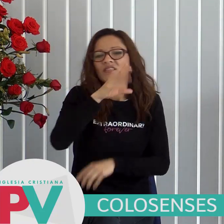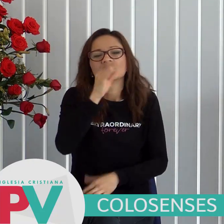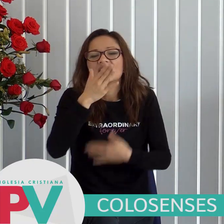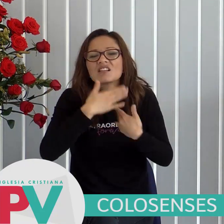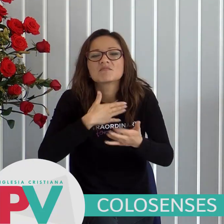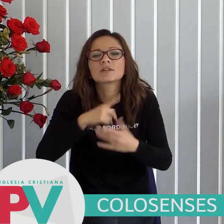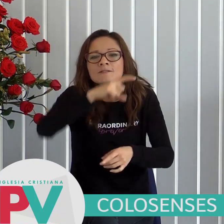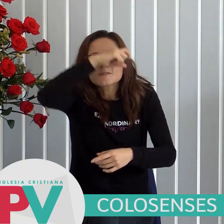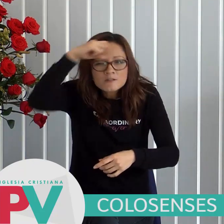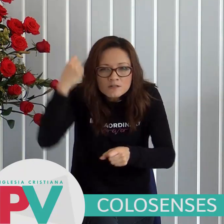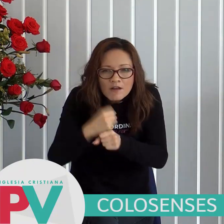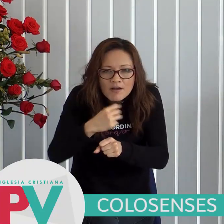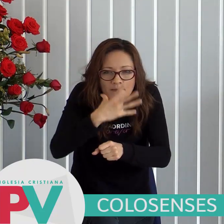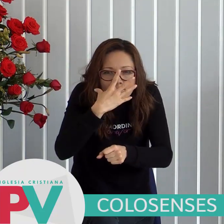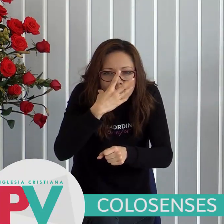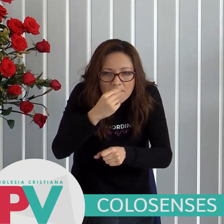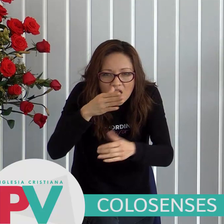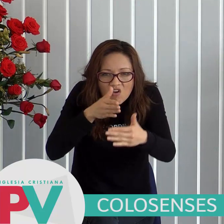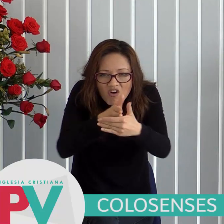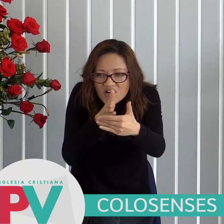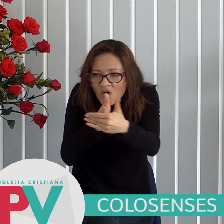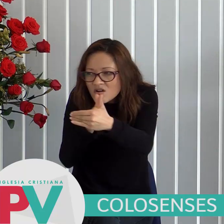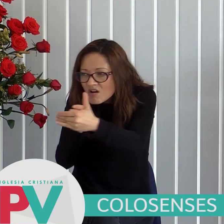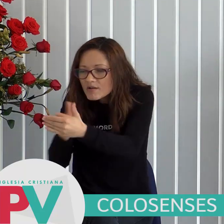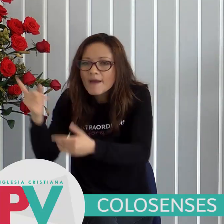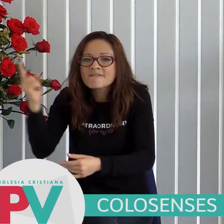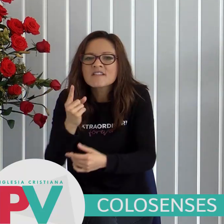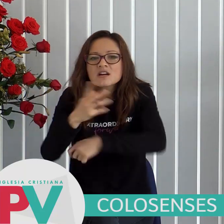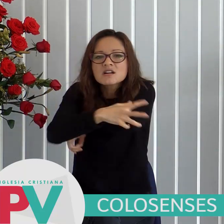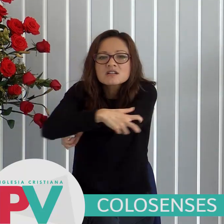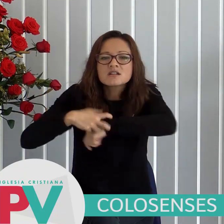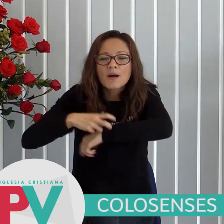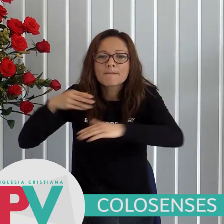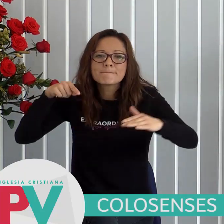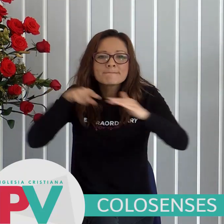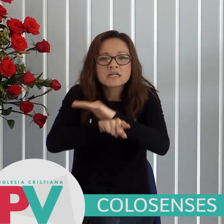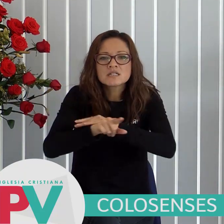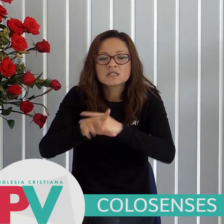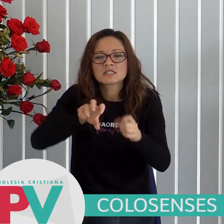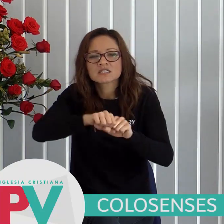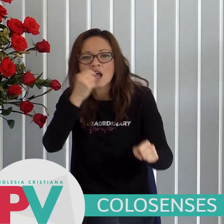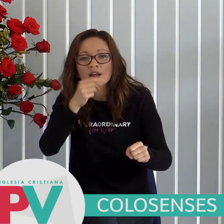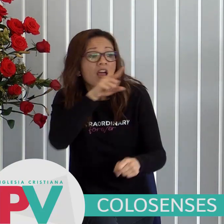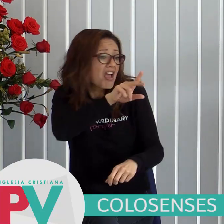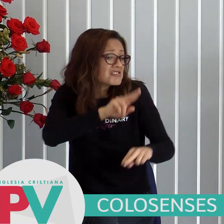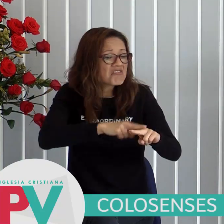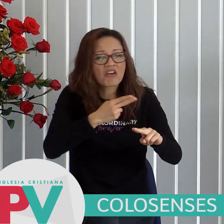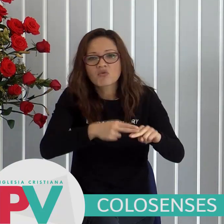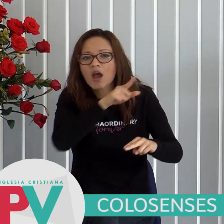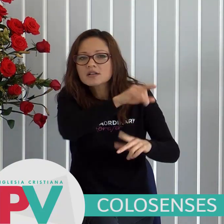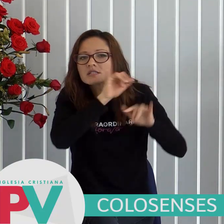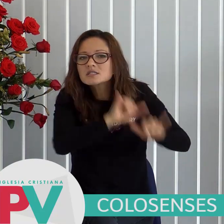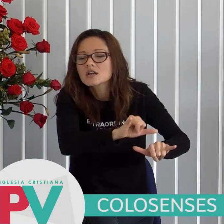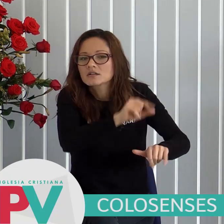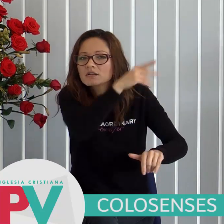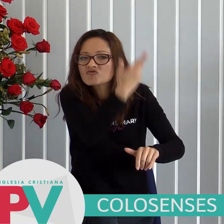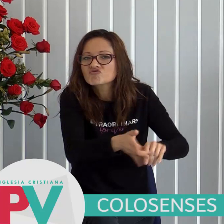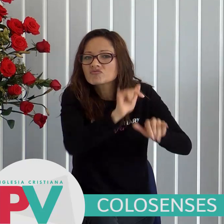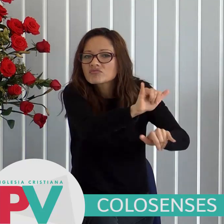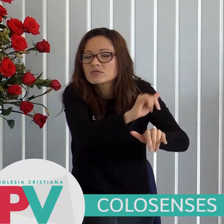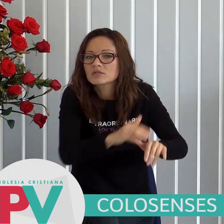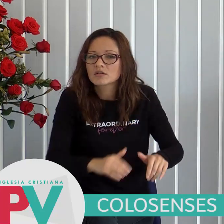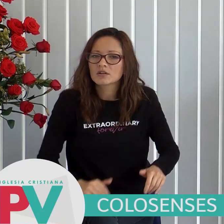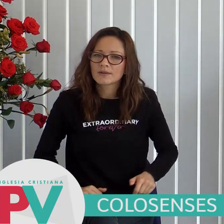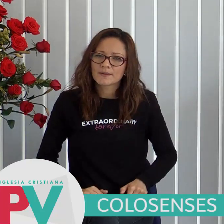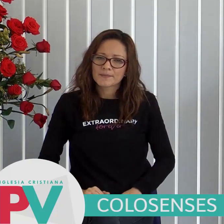su profesión, la maldad. Él vino a hurtar, matar y destruir. Esa es su naturaleza, viejo.